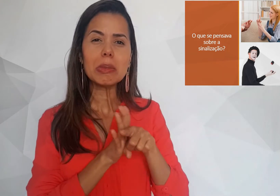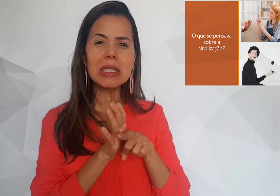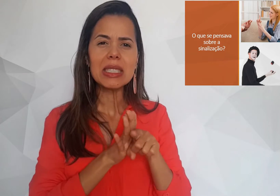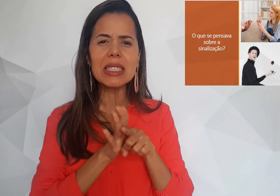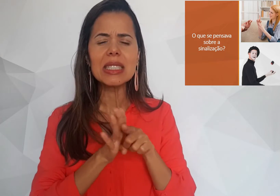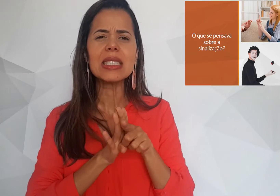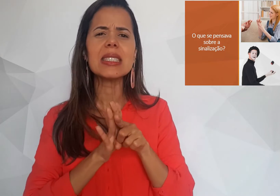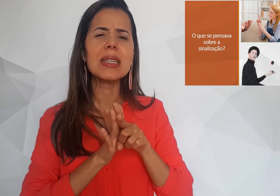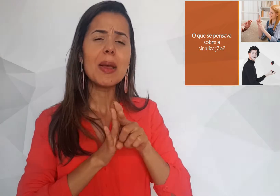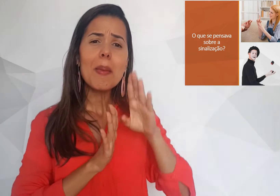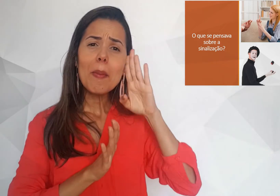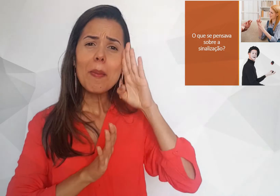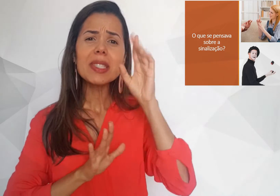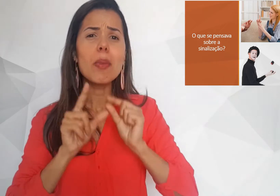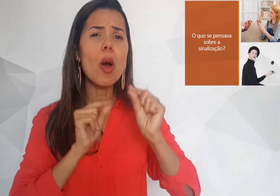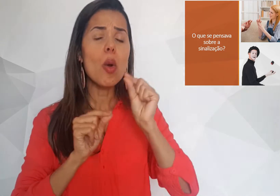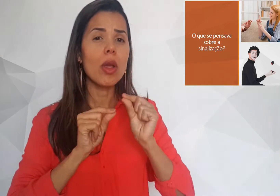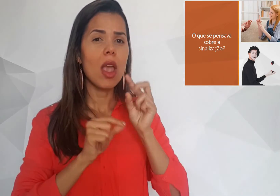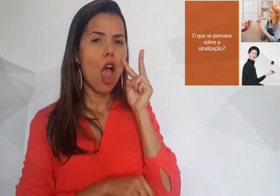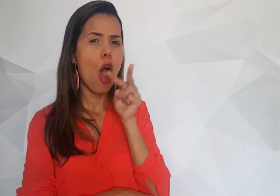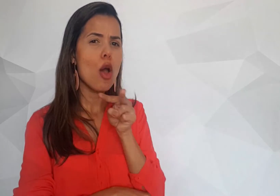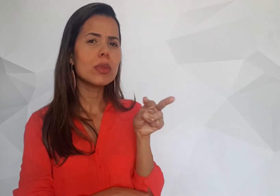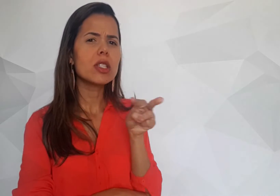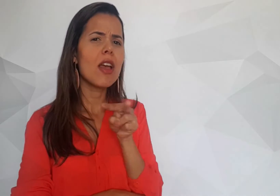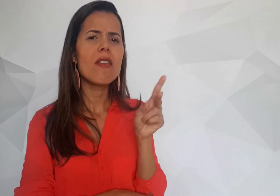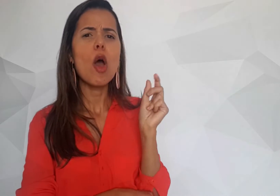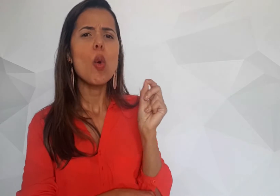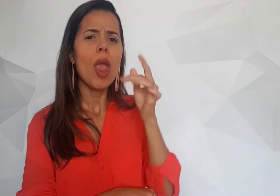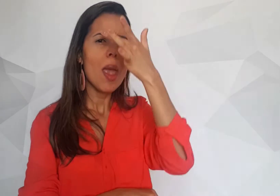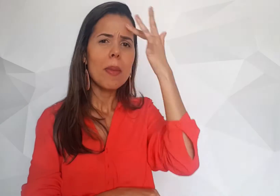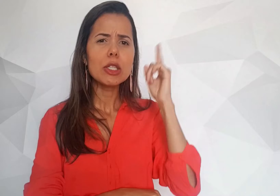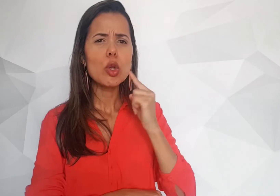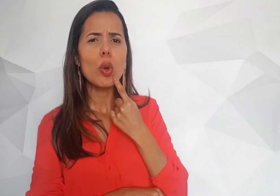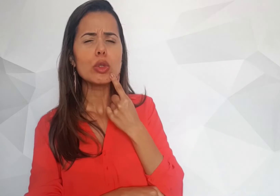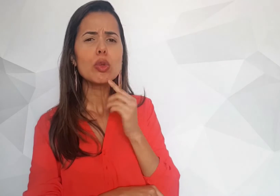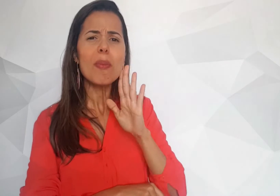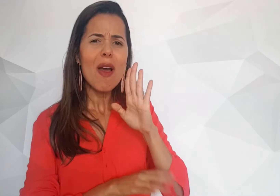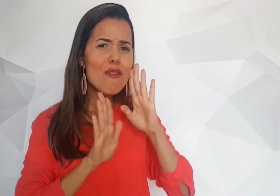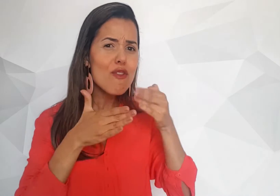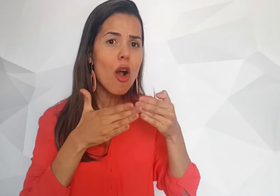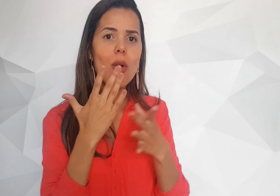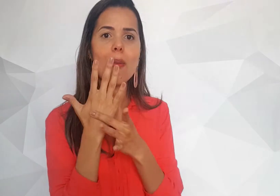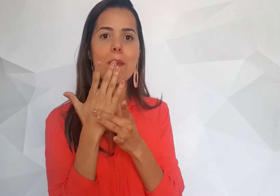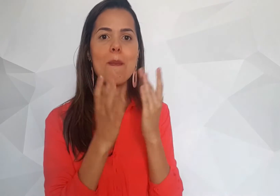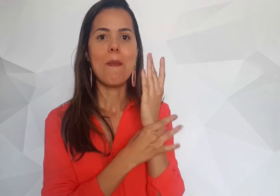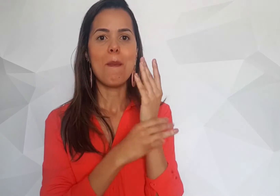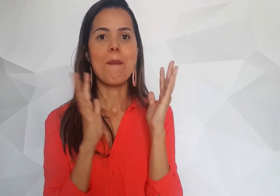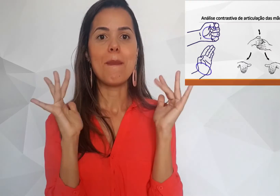então, se deram basicamente a partir da observação de quê dessas pessoas surdas? A partir da